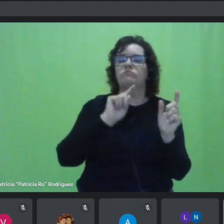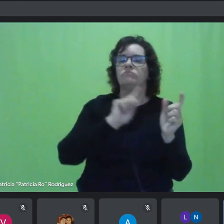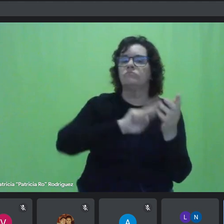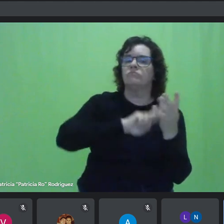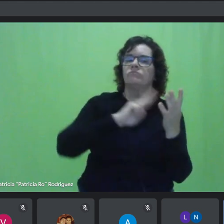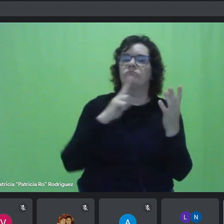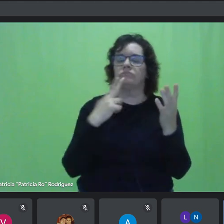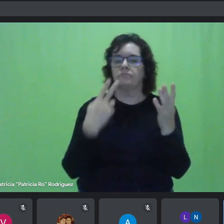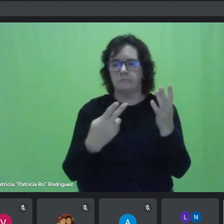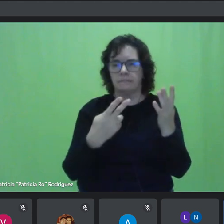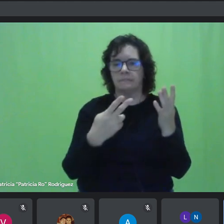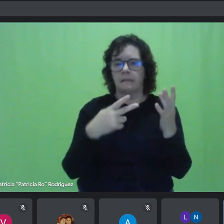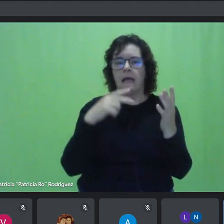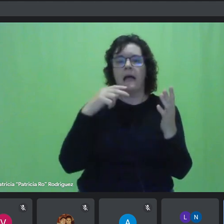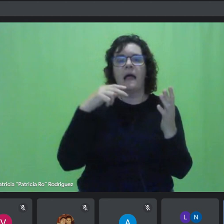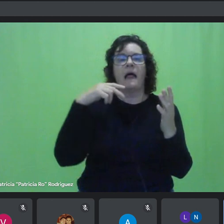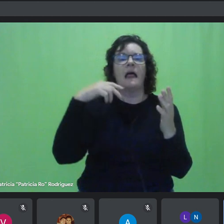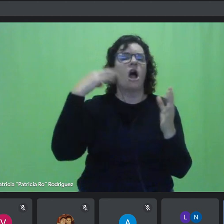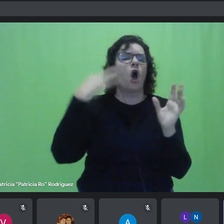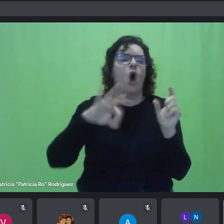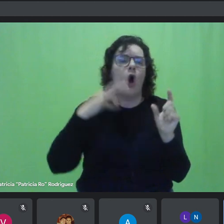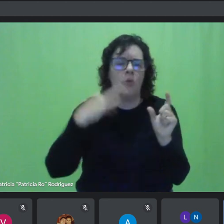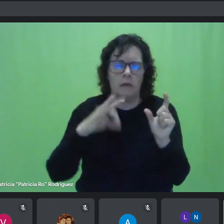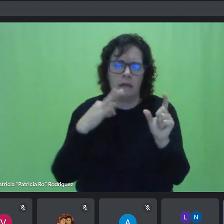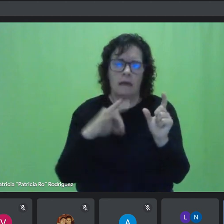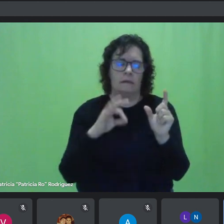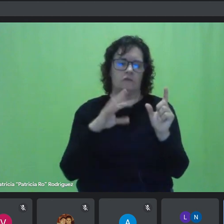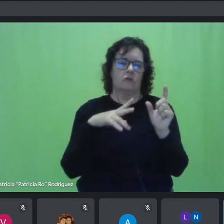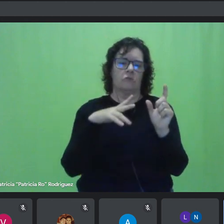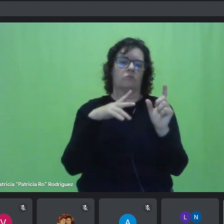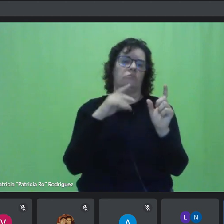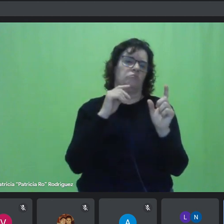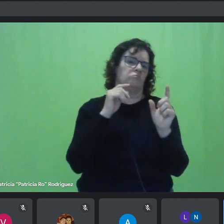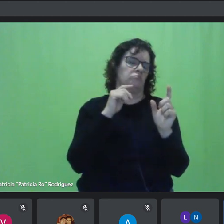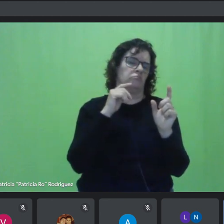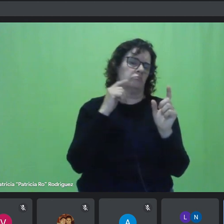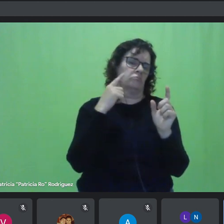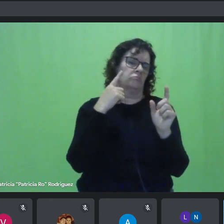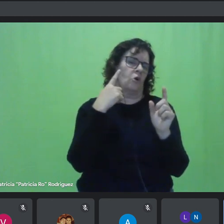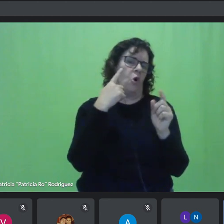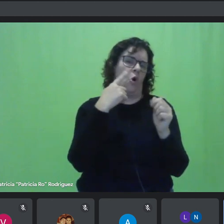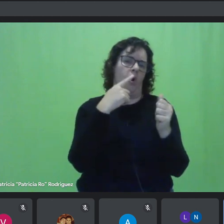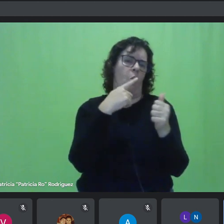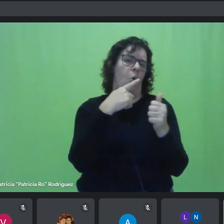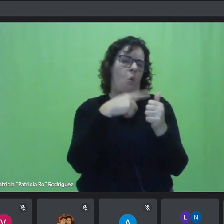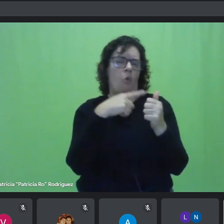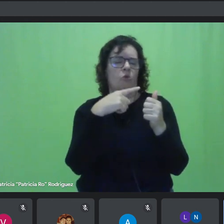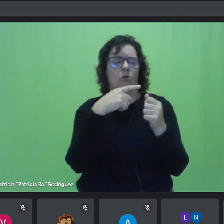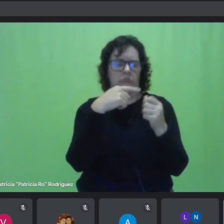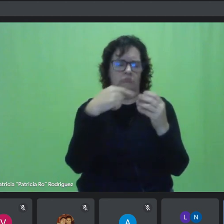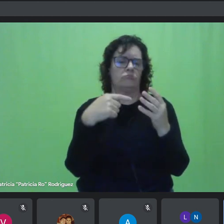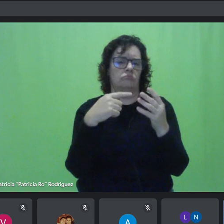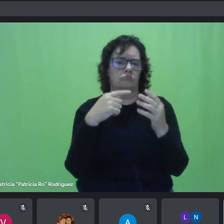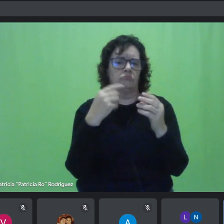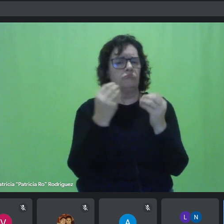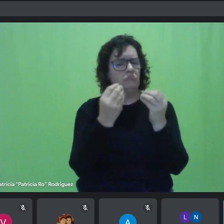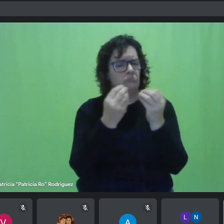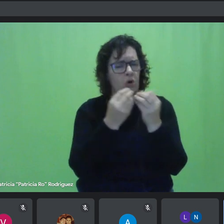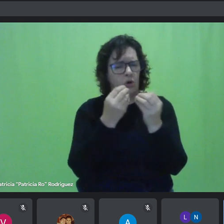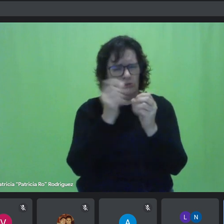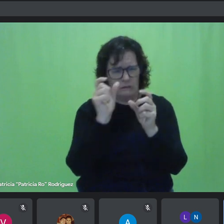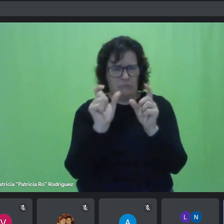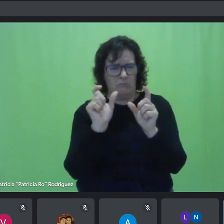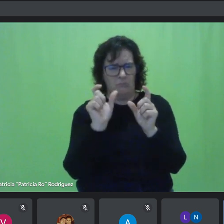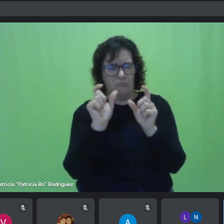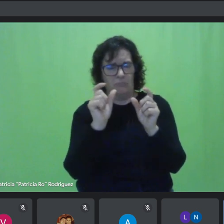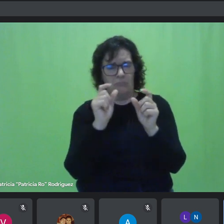debe, debes, debe, debemos, deben, ¿sí? Y el condicional de ese verbo